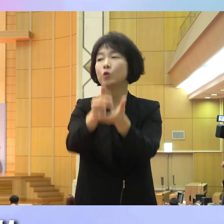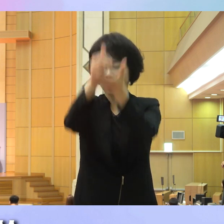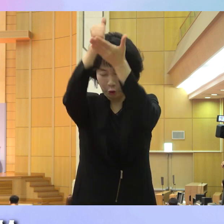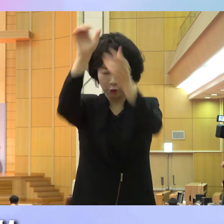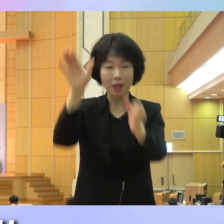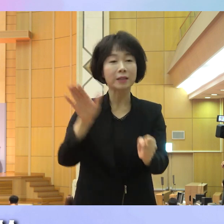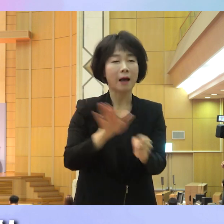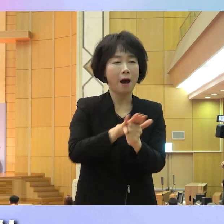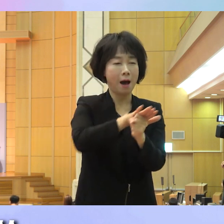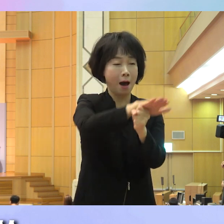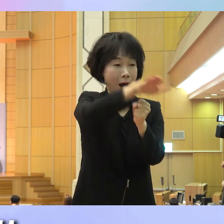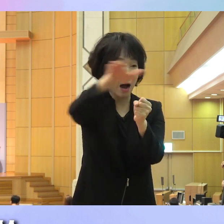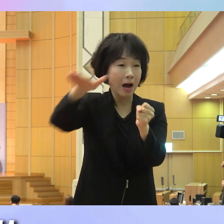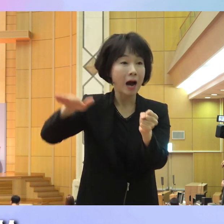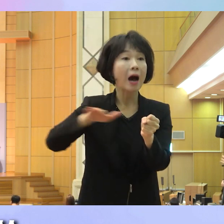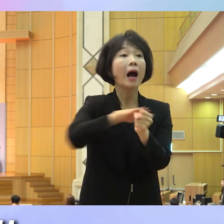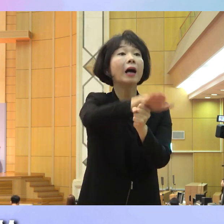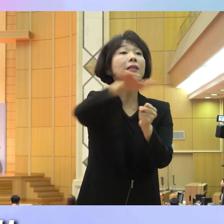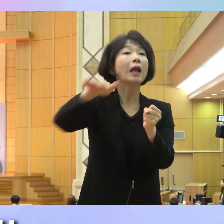찬송하겠네. 주의